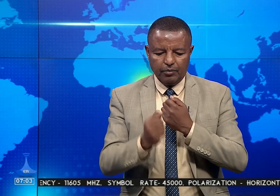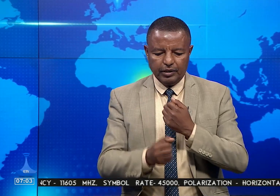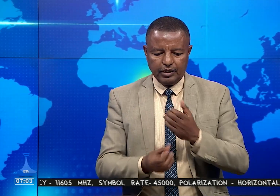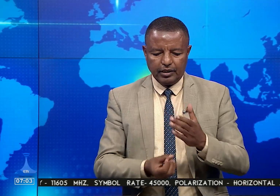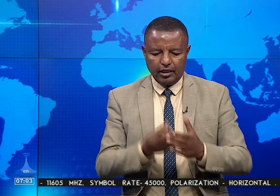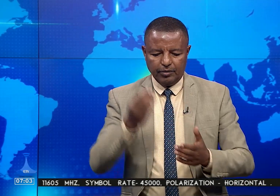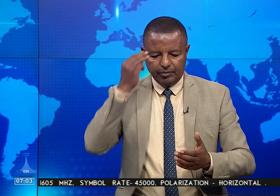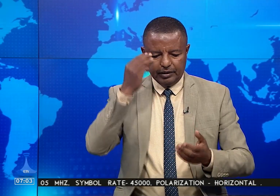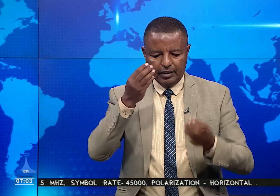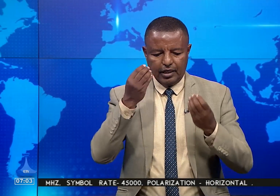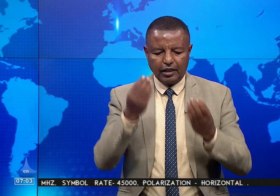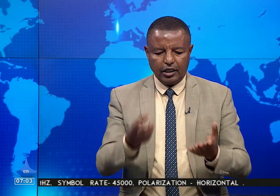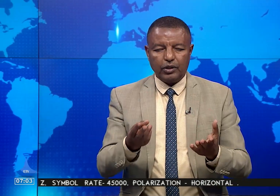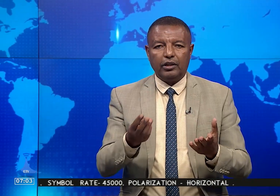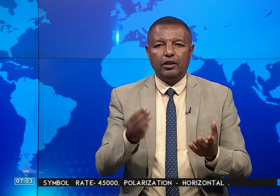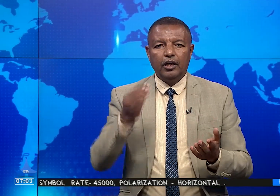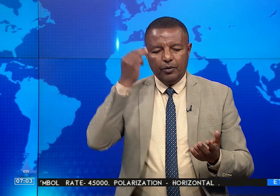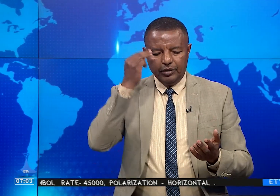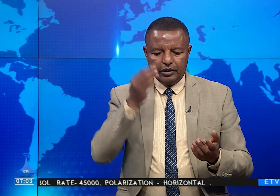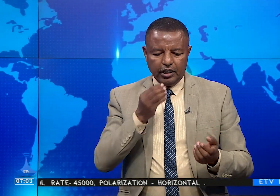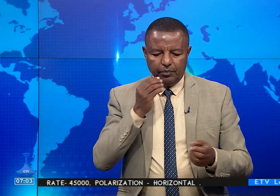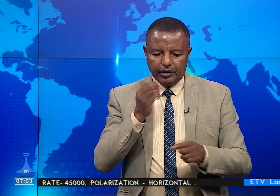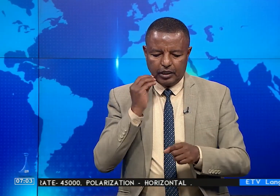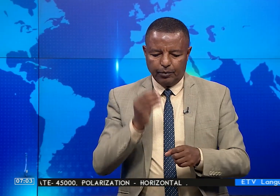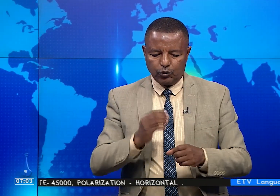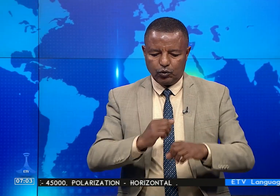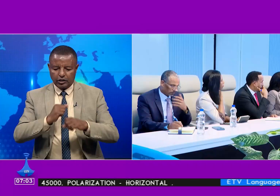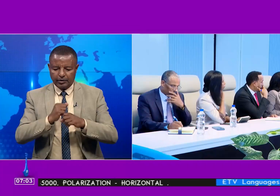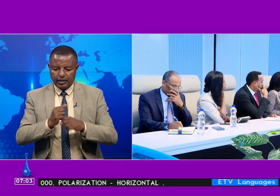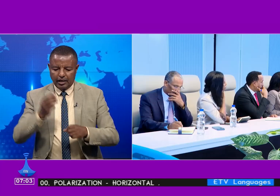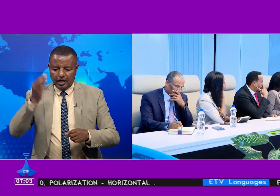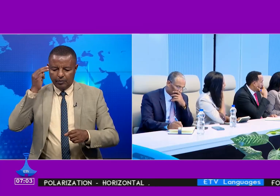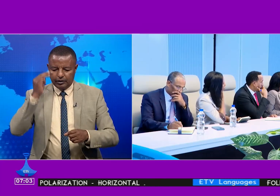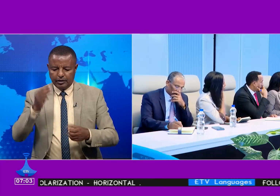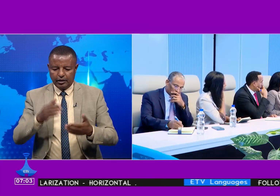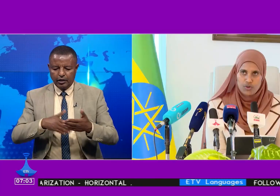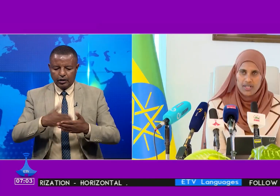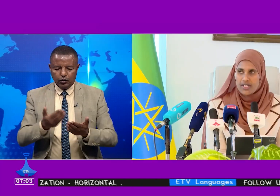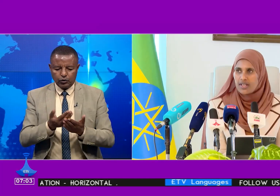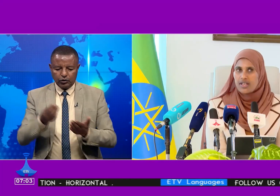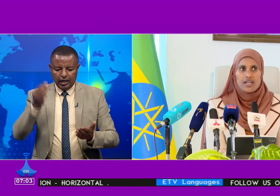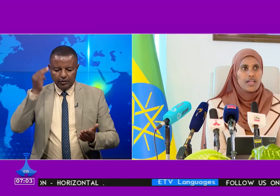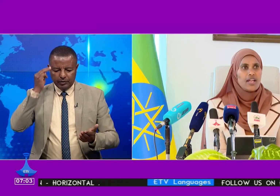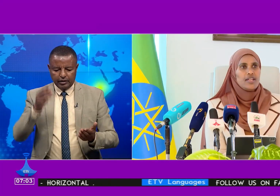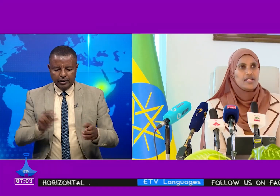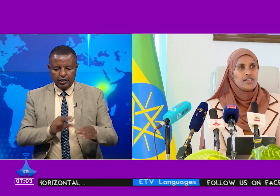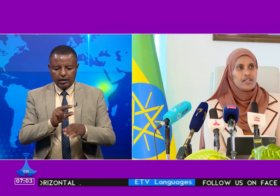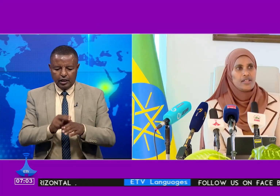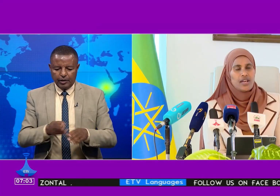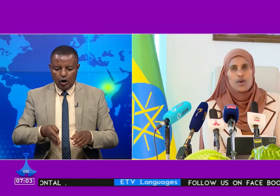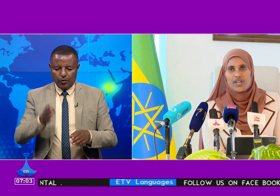የከተማና መሰረተ ልማት ሚኒስቴር አስታወቀ። ሚኒስቴር በስራ ቤቱ ከመከላከያ ሚኒስቴር፣ ከውጭ ጉዳይ